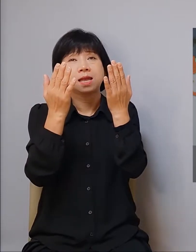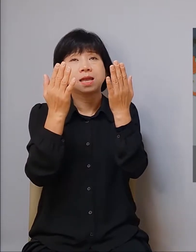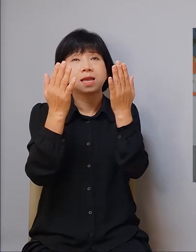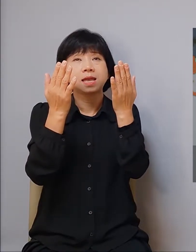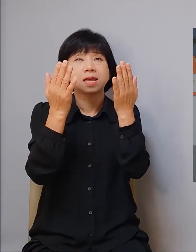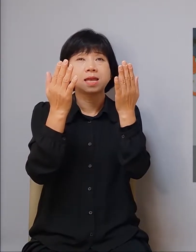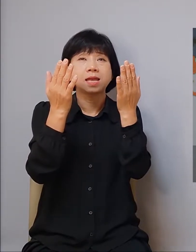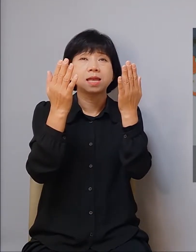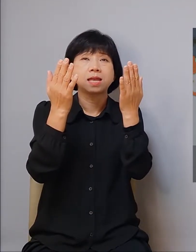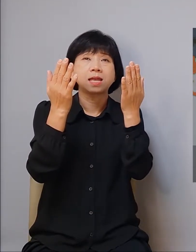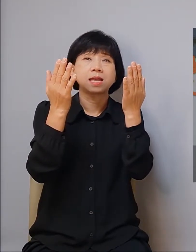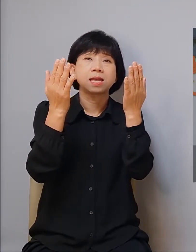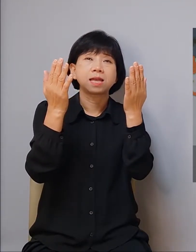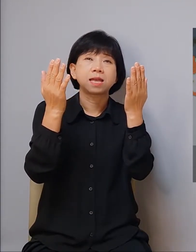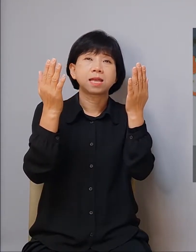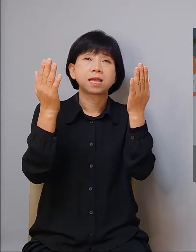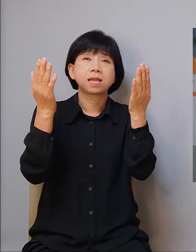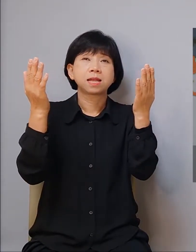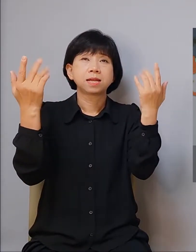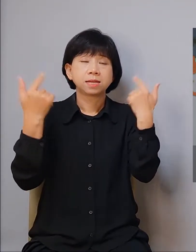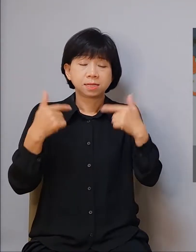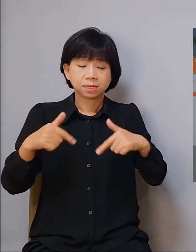드리네